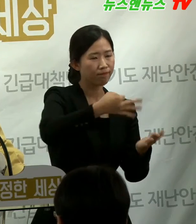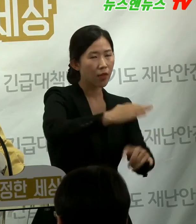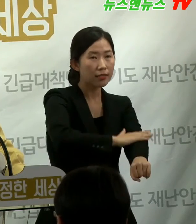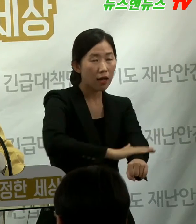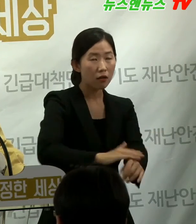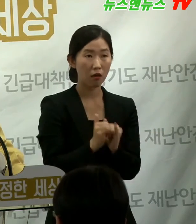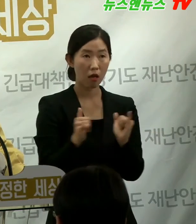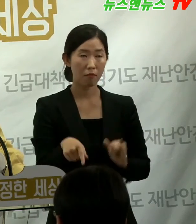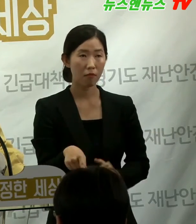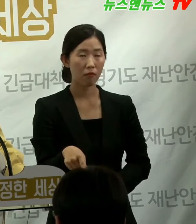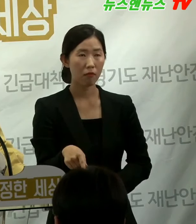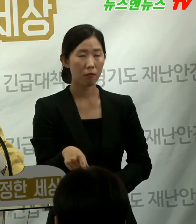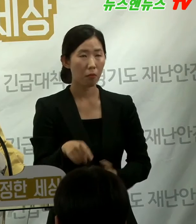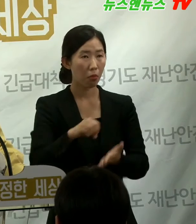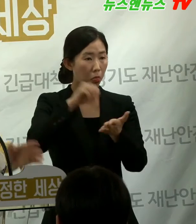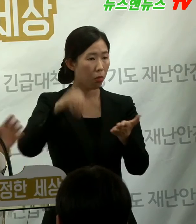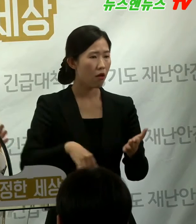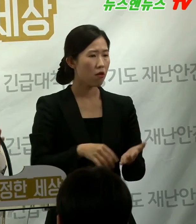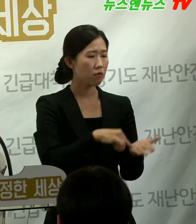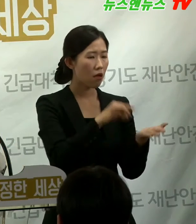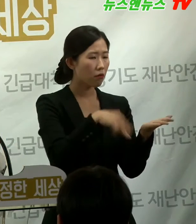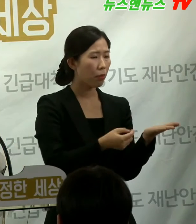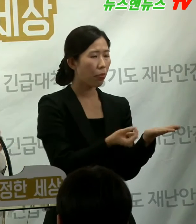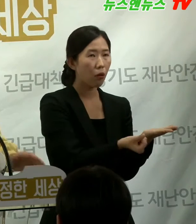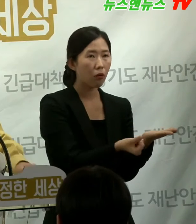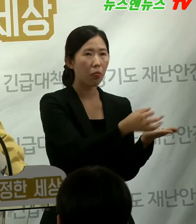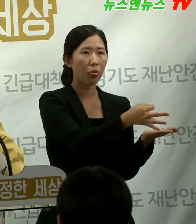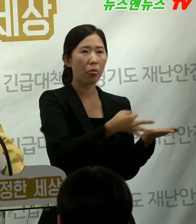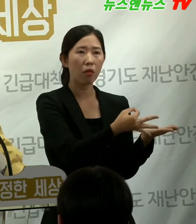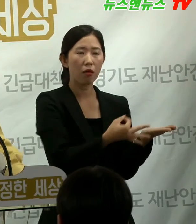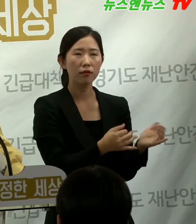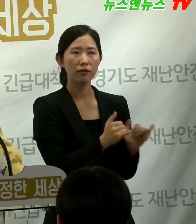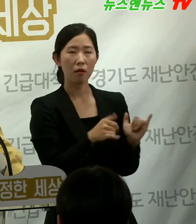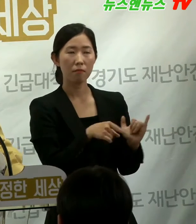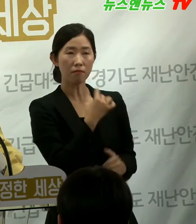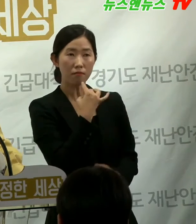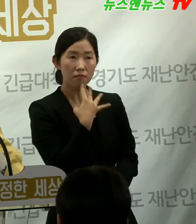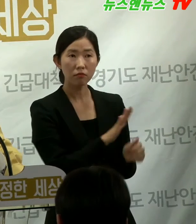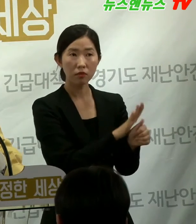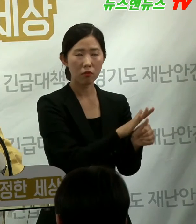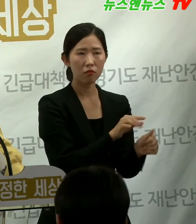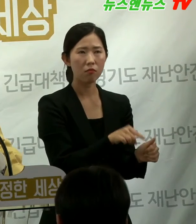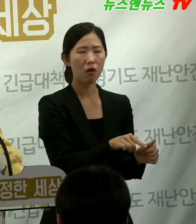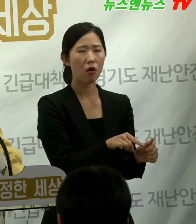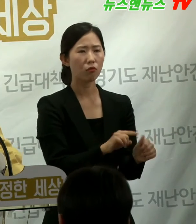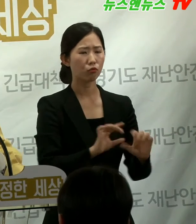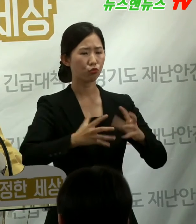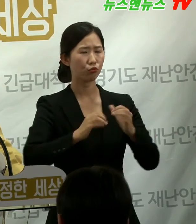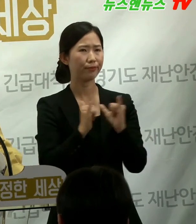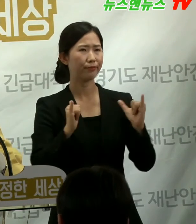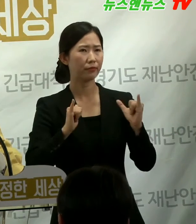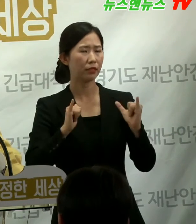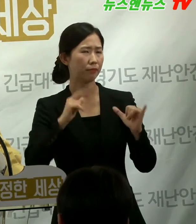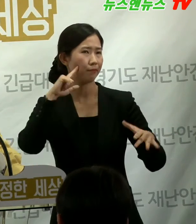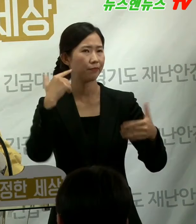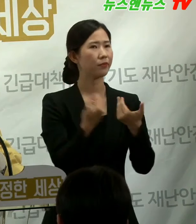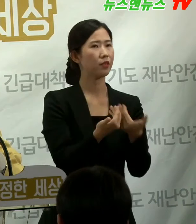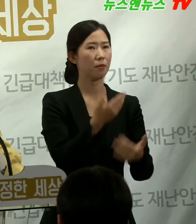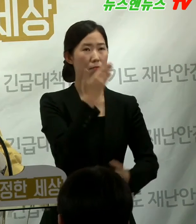매우 적게 내는 사람들만 혜택을 보게 되면 이 정책 자체에 대해서 국민적 저항이 발생합니다. 지금 여러분도 아시겠지만